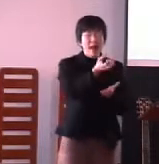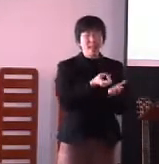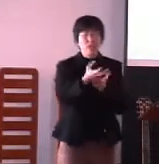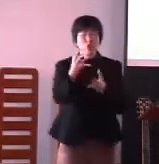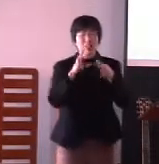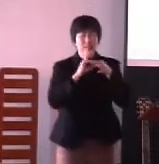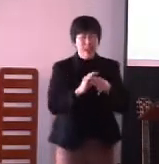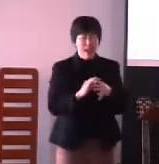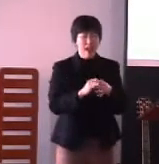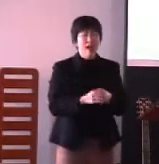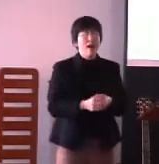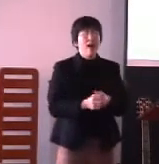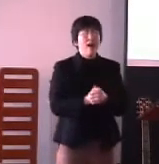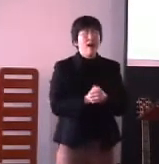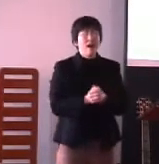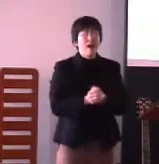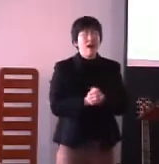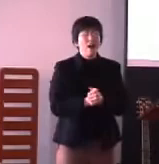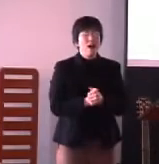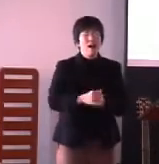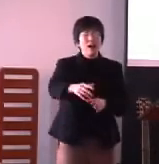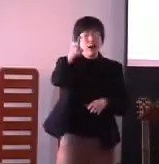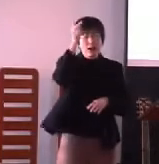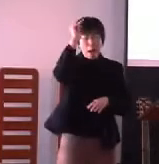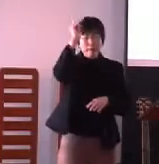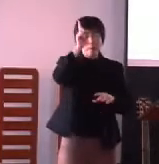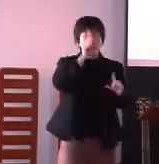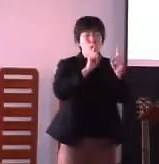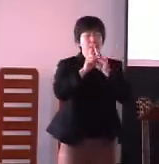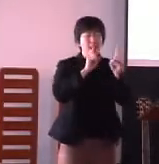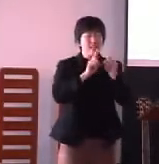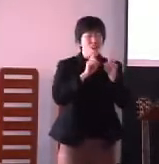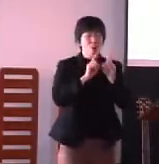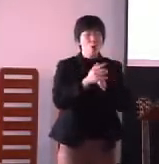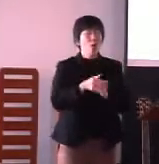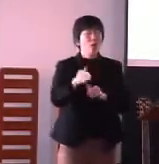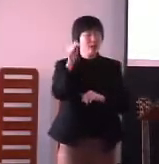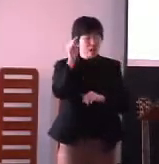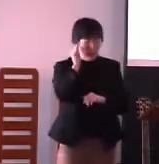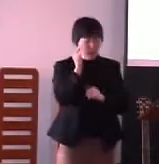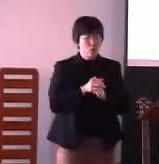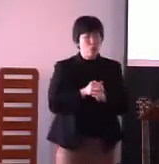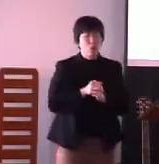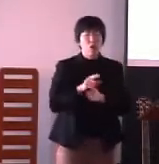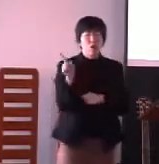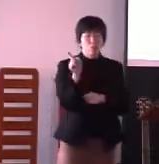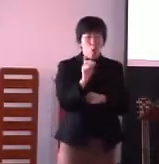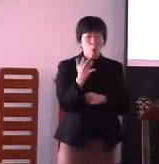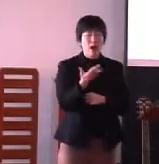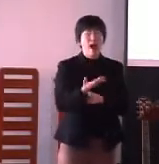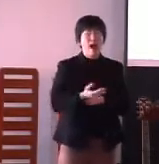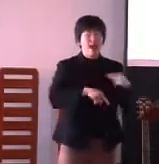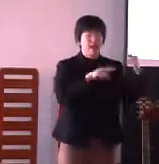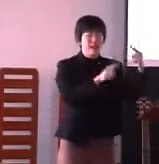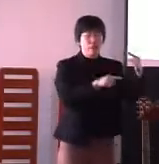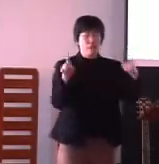種まきというお話ですけれども、神様の御言葉に聞くことが一人